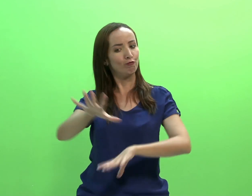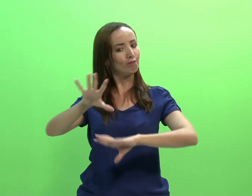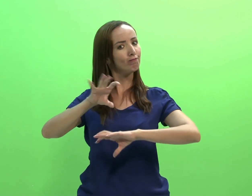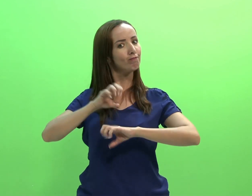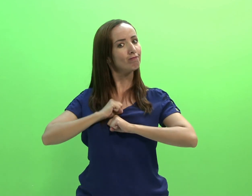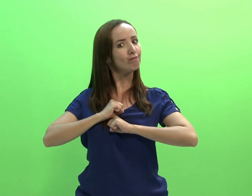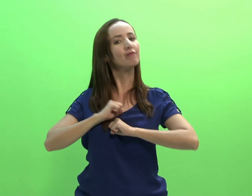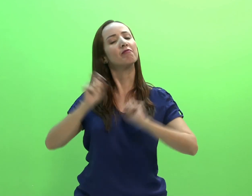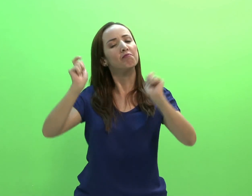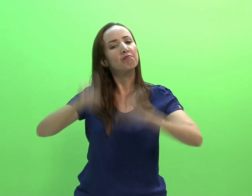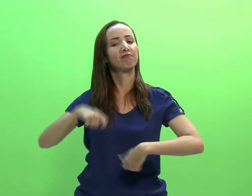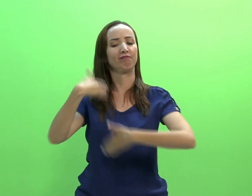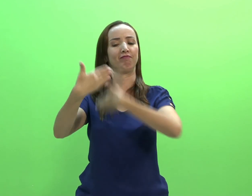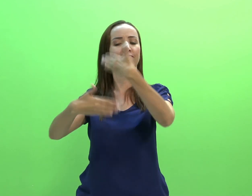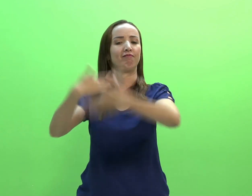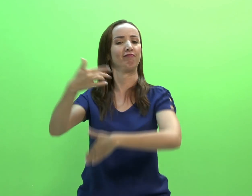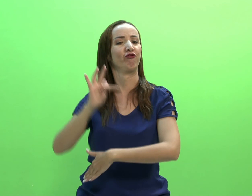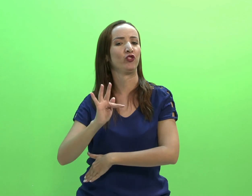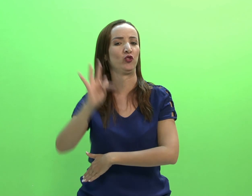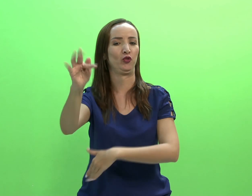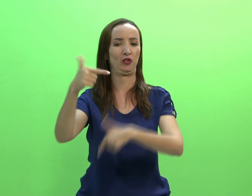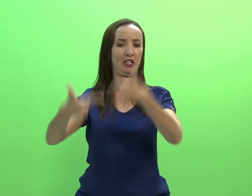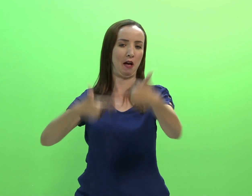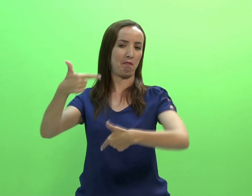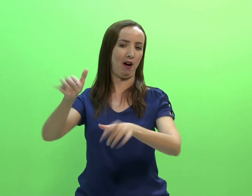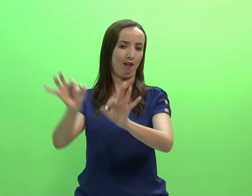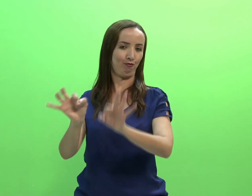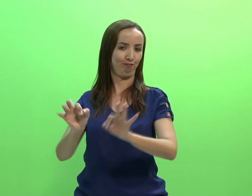tenham conseguido aprender e desenvolver e que use